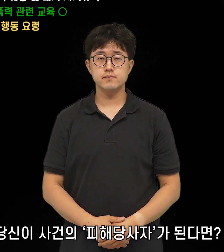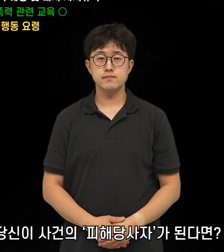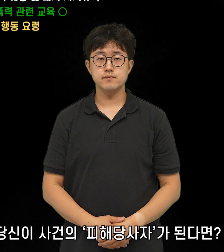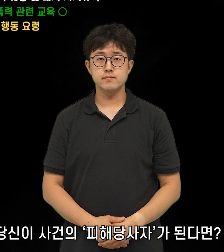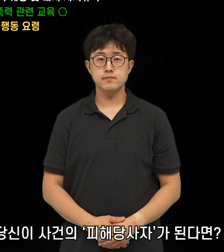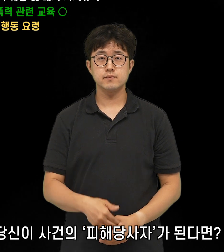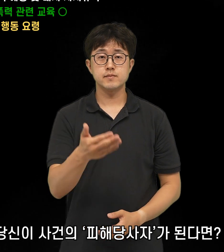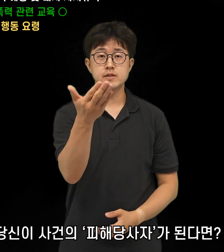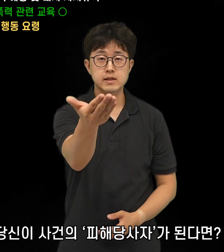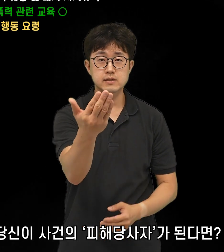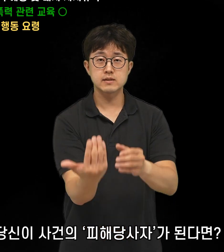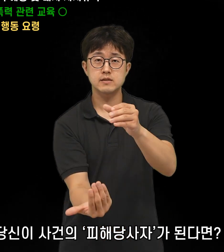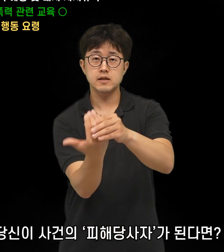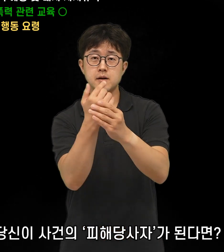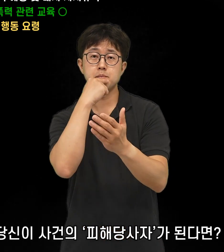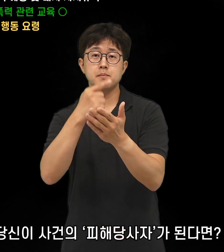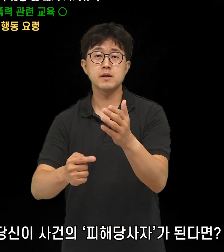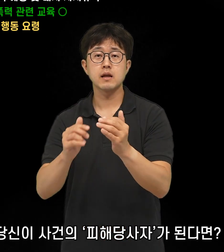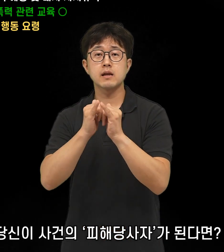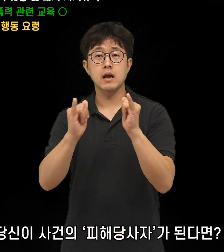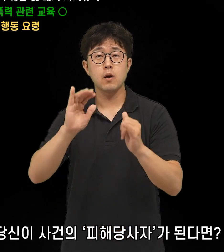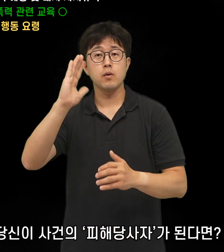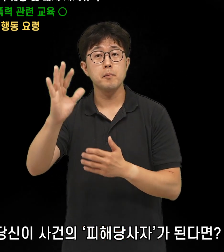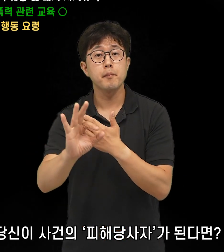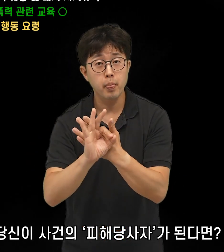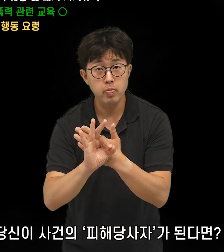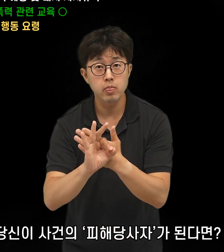3. 당신이 사건의 피해 당사자가 된다면?